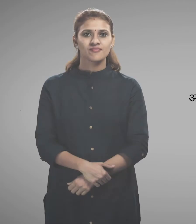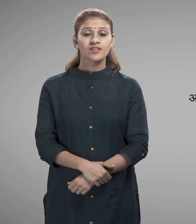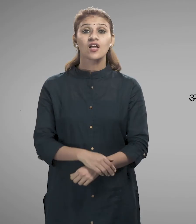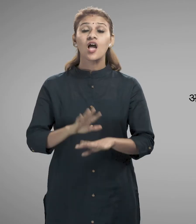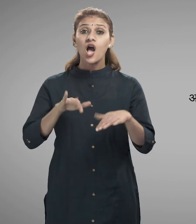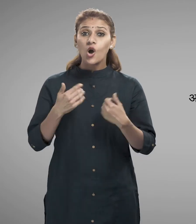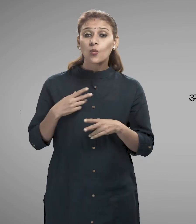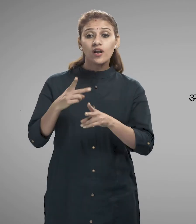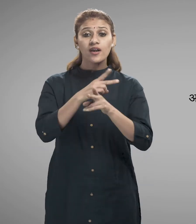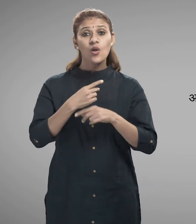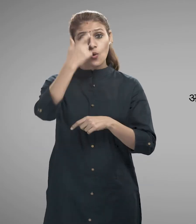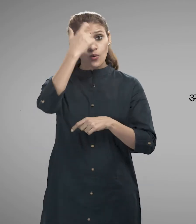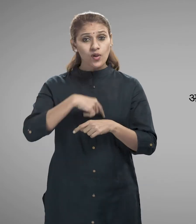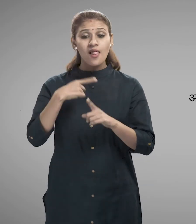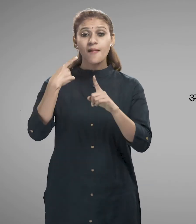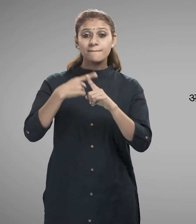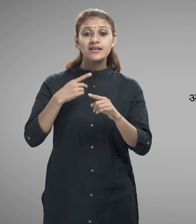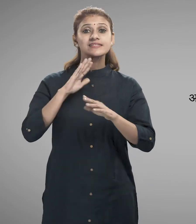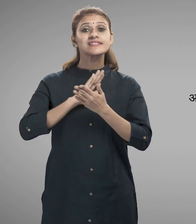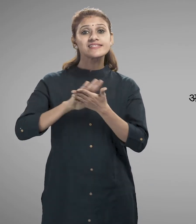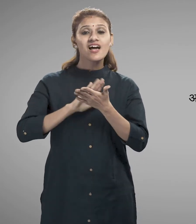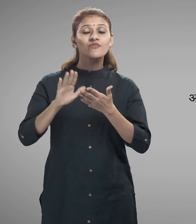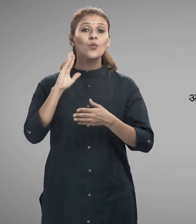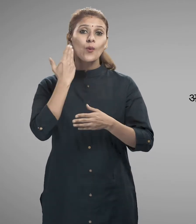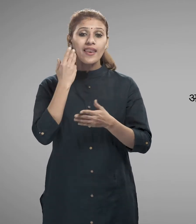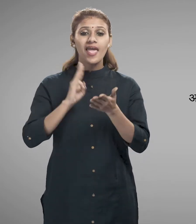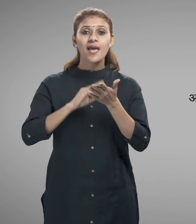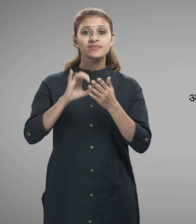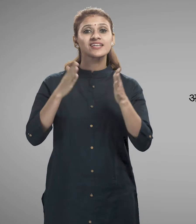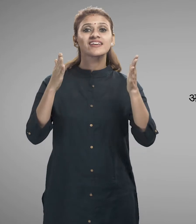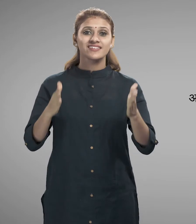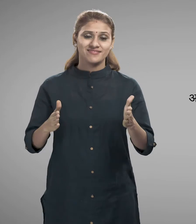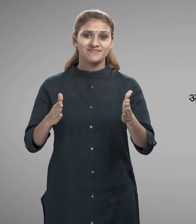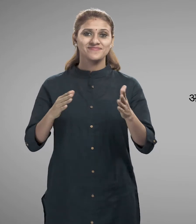मासिक धर्म के दौरान हम अपनी देखभाल और साफ सफाई कैसे करें?